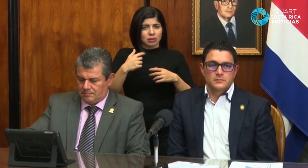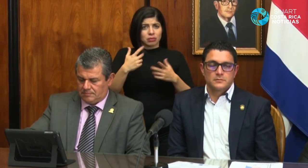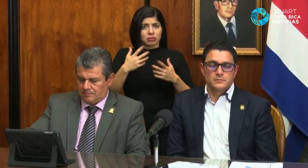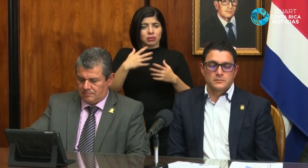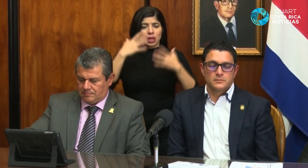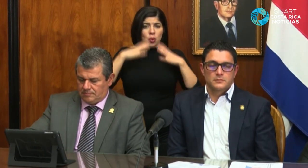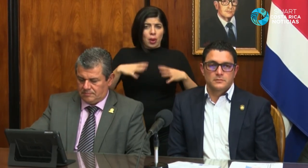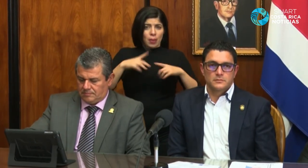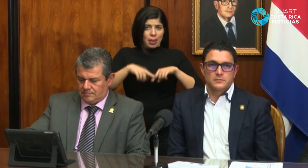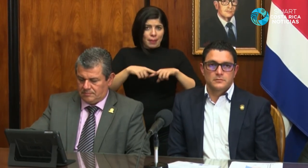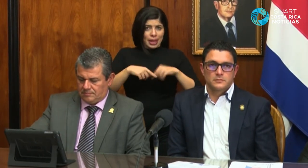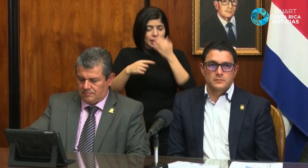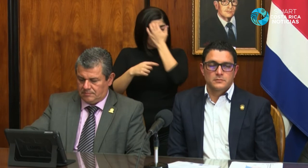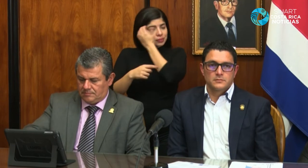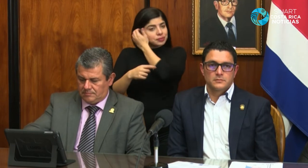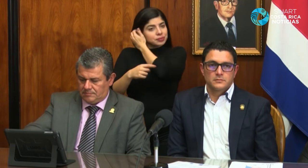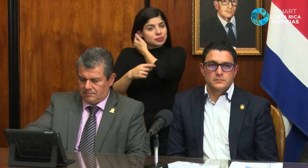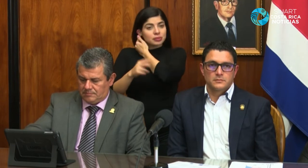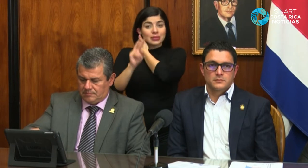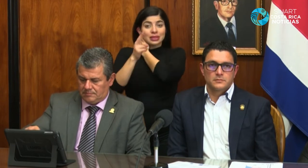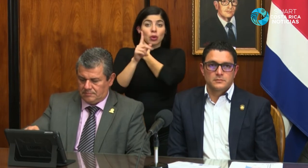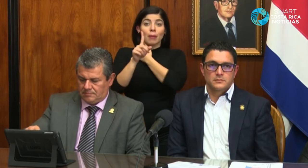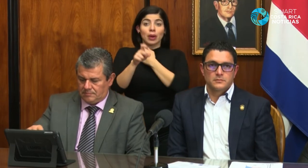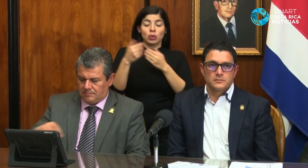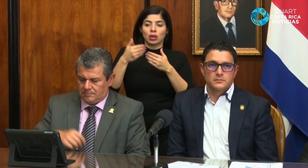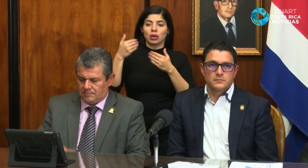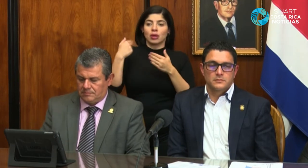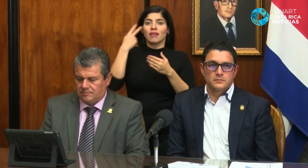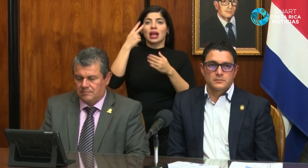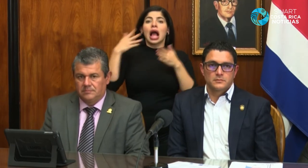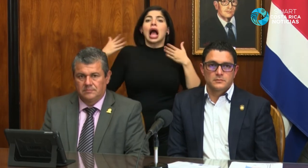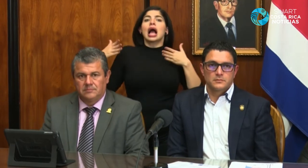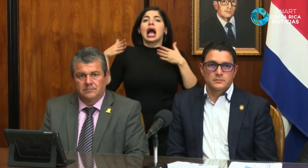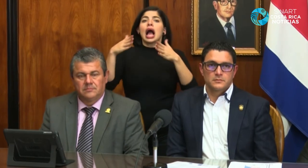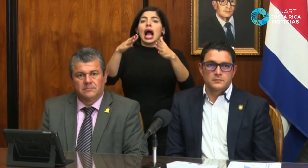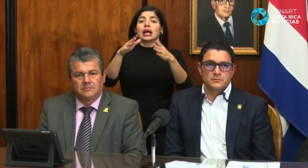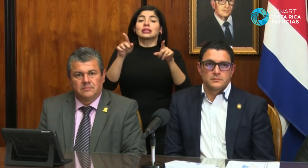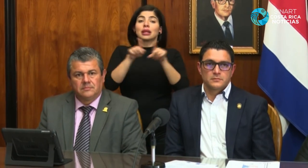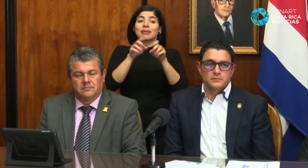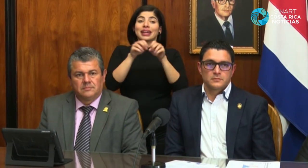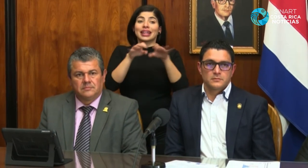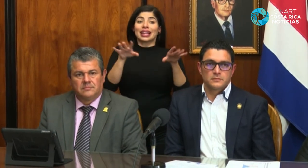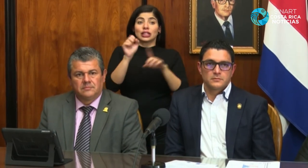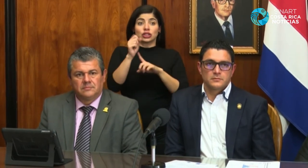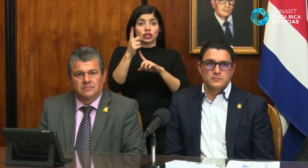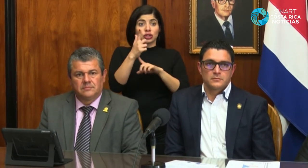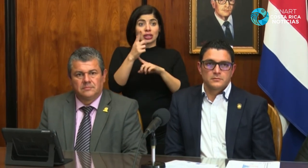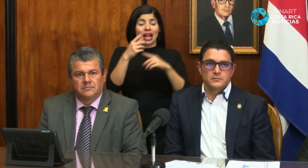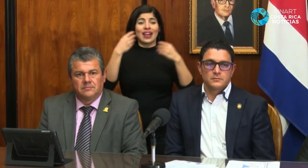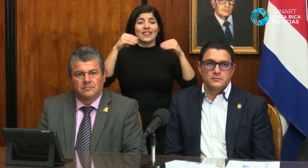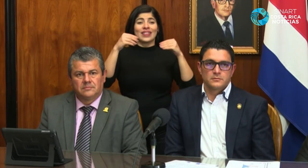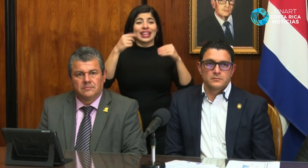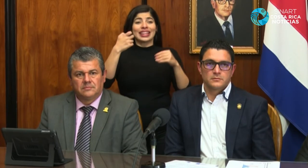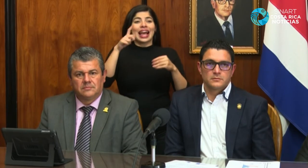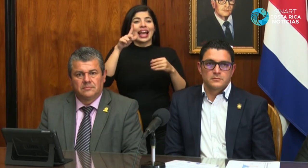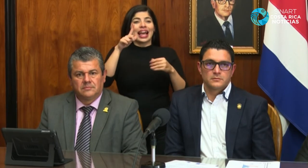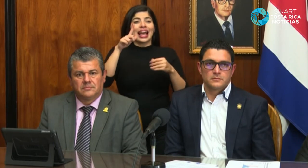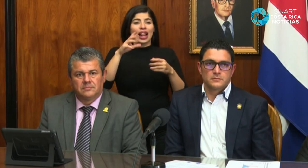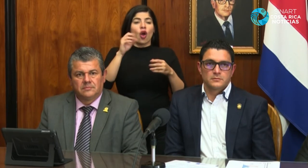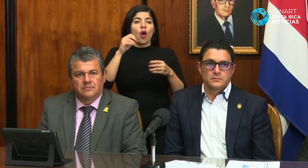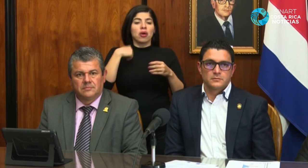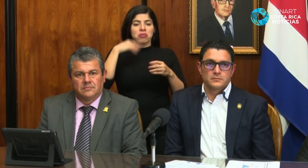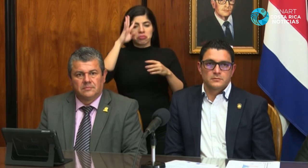organismo. La segunda consulta estos días se ha visto en las calles también, en las redes sociales, la venta de gel casero